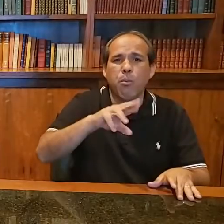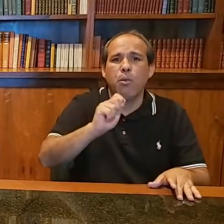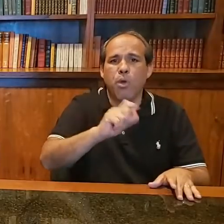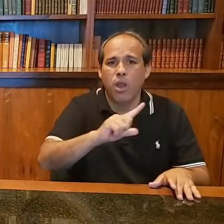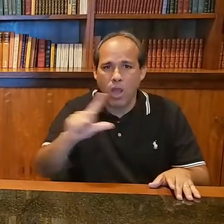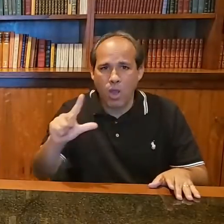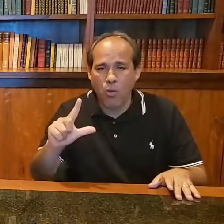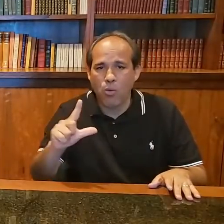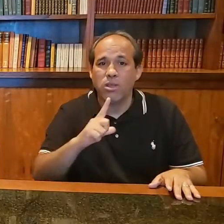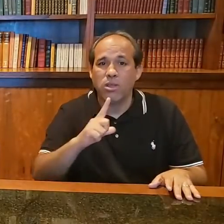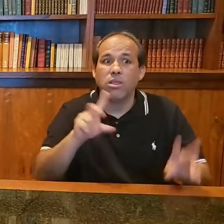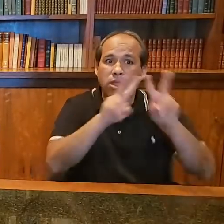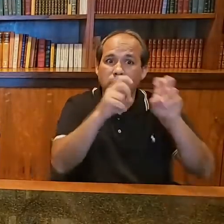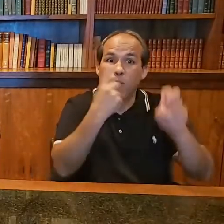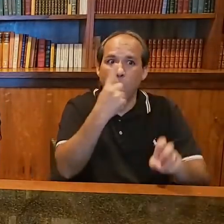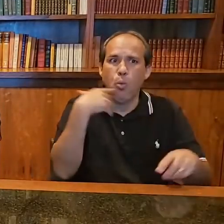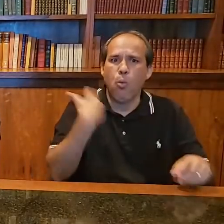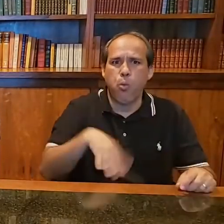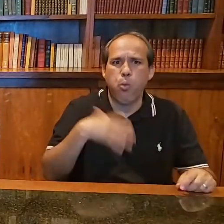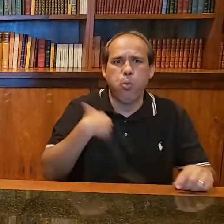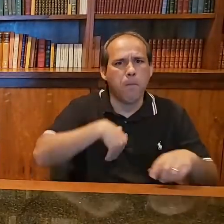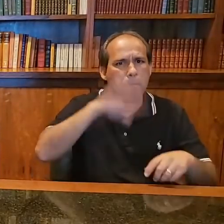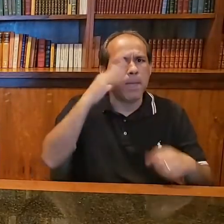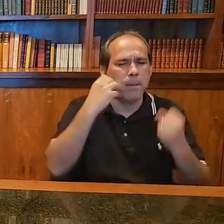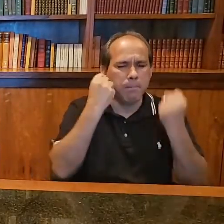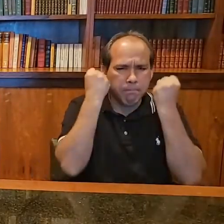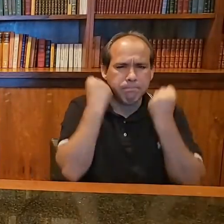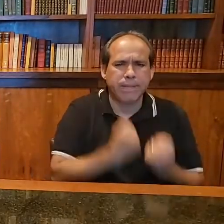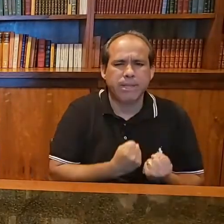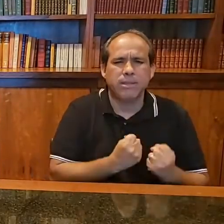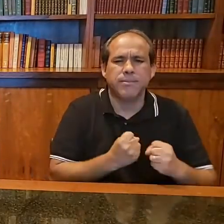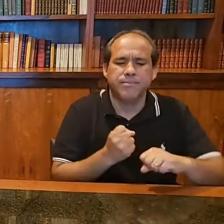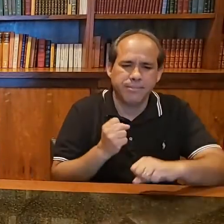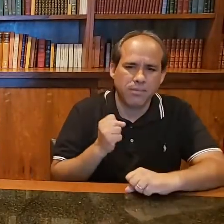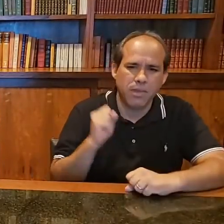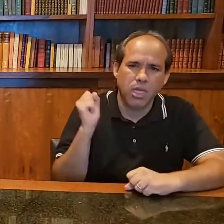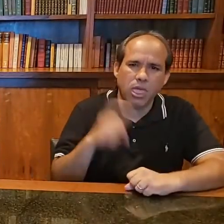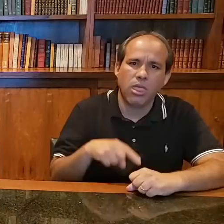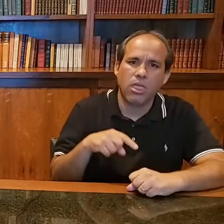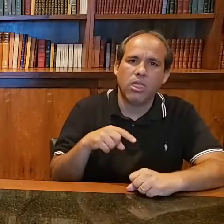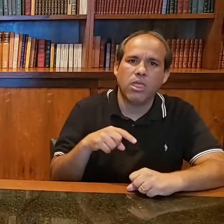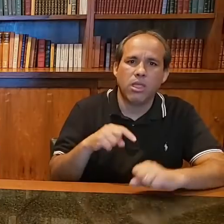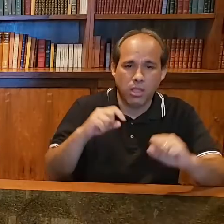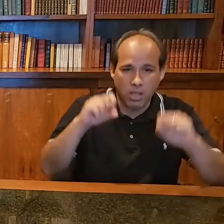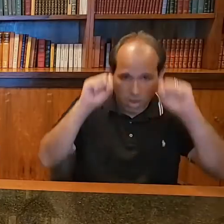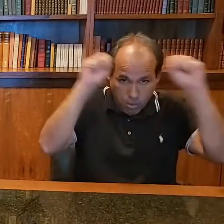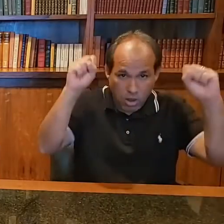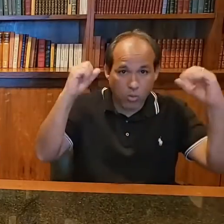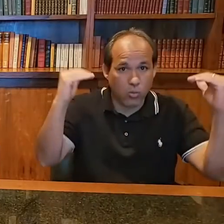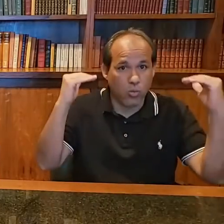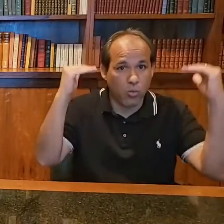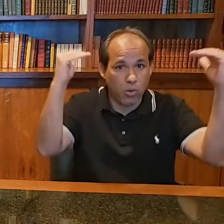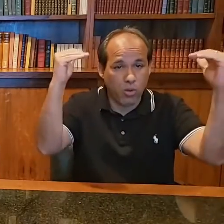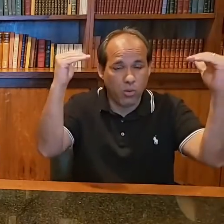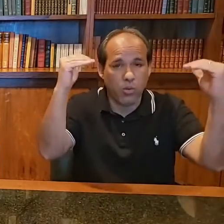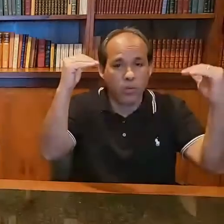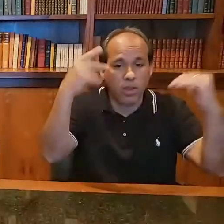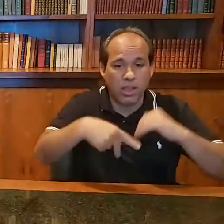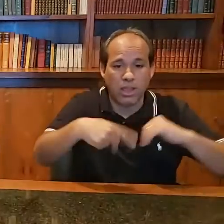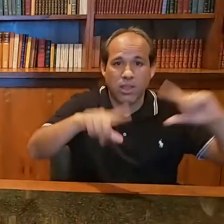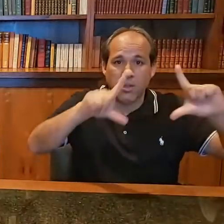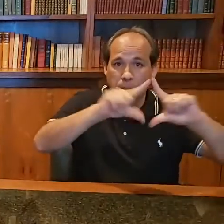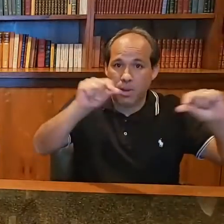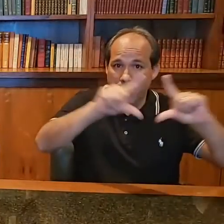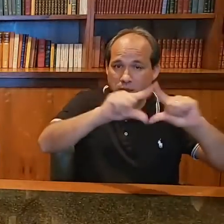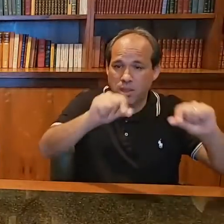uma bastante pesada, que está aí no Tribunal Superior, Tribunal Superior aqui em